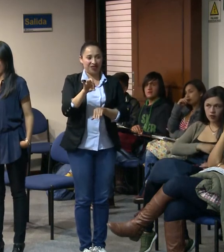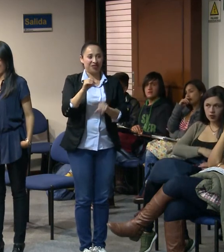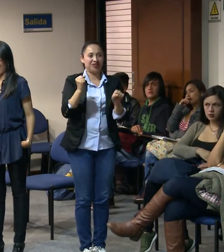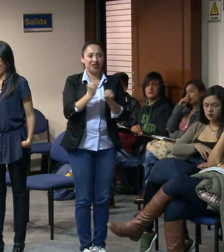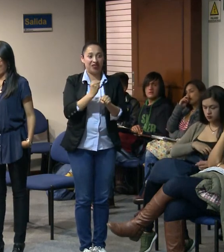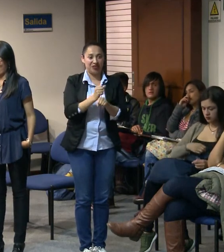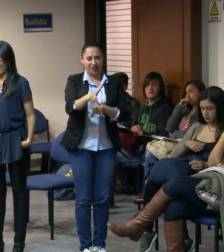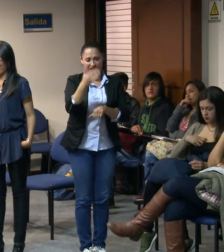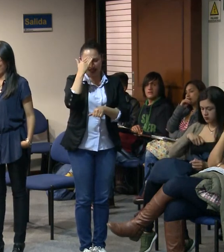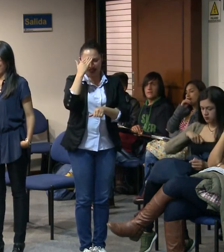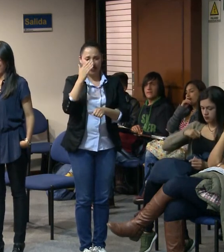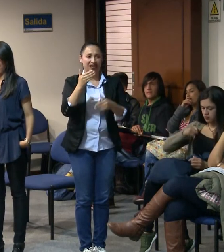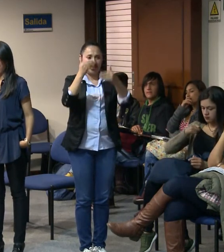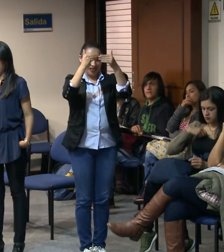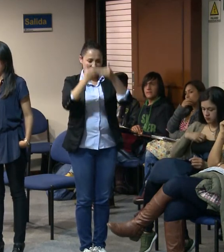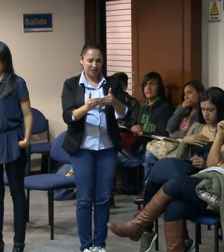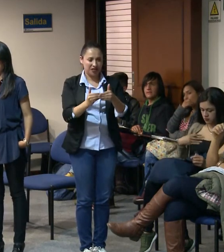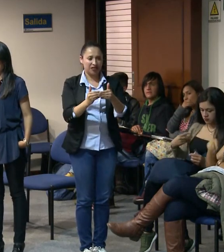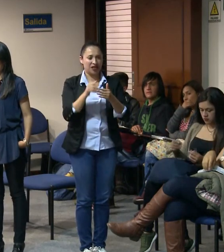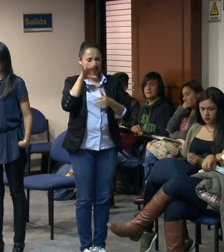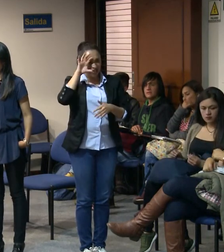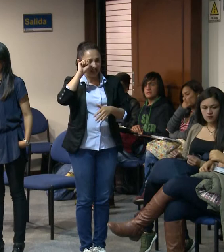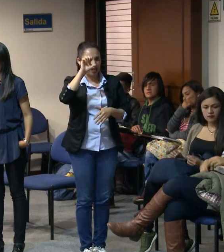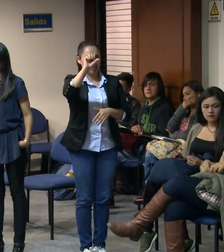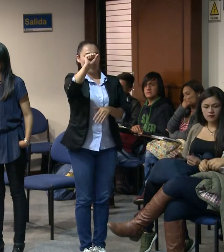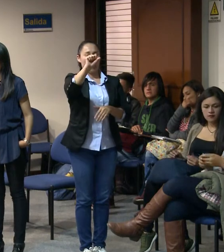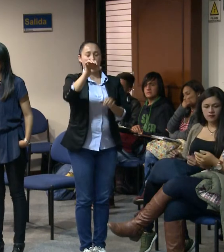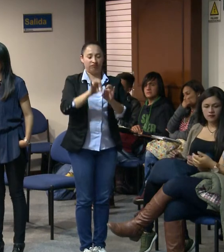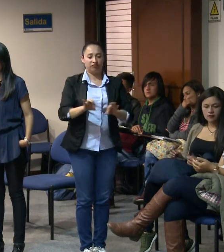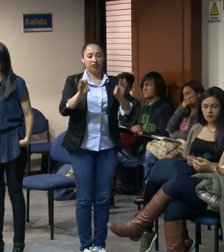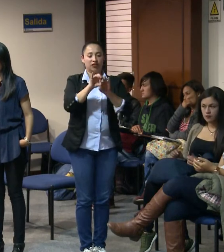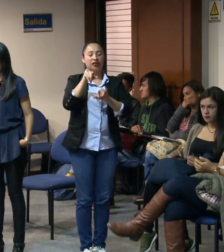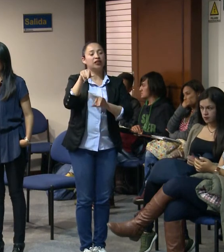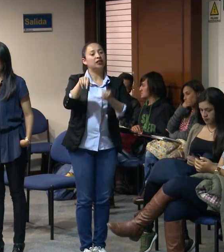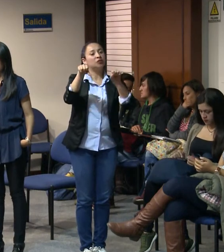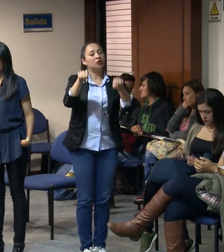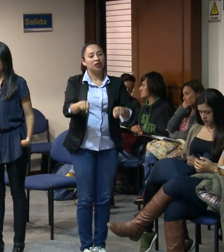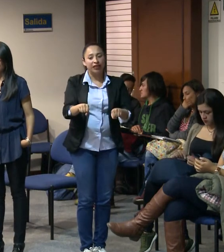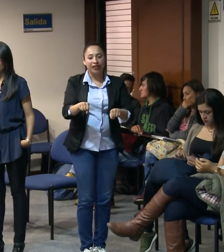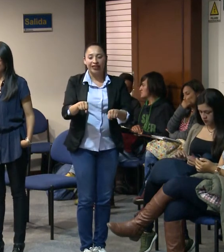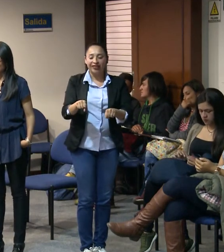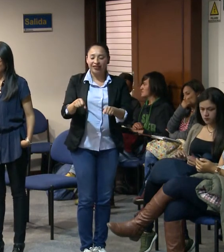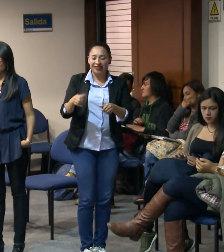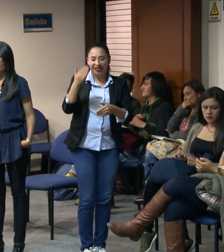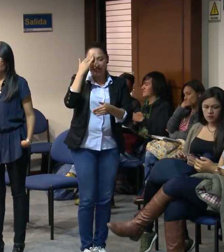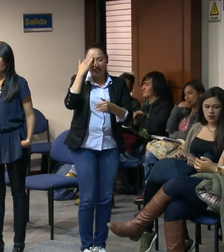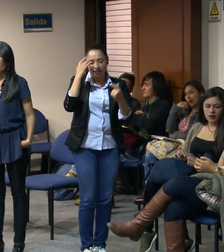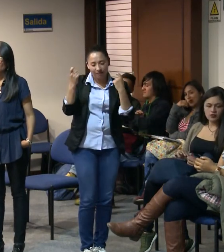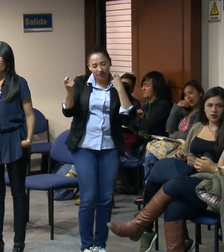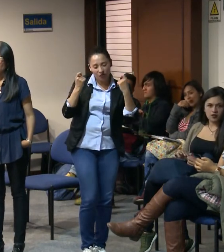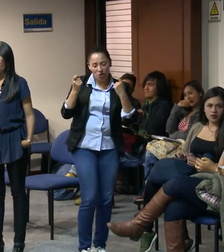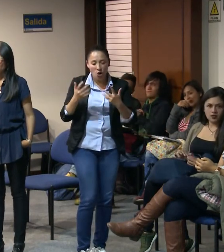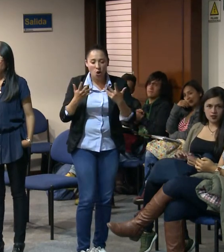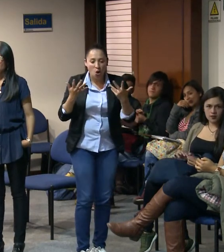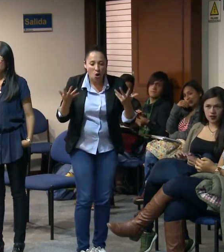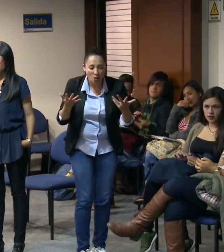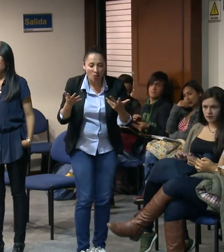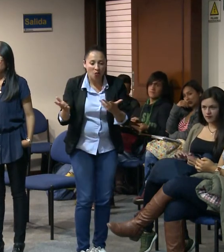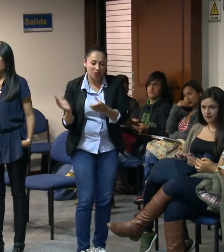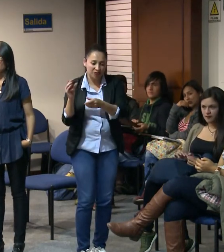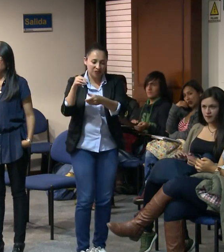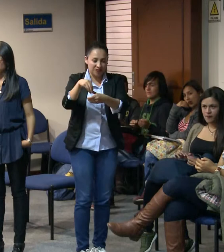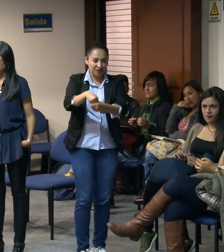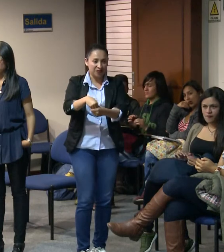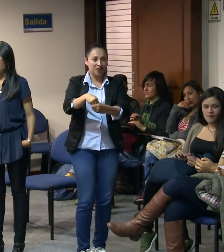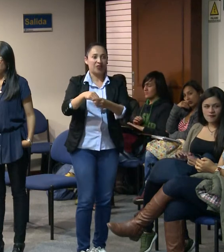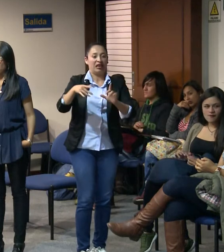que tenían discapacidad intelectual, es llegarle a los niños. Es casi hacer parte de su entorno y de su familia. ¿Por qué?